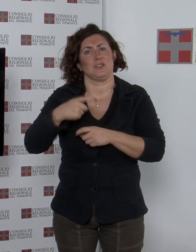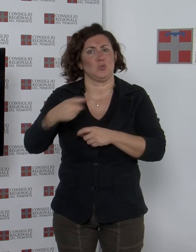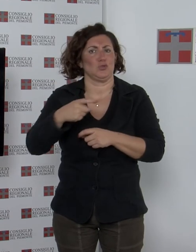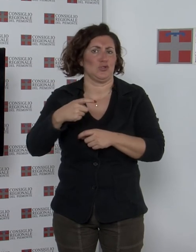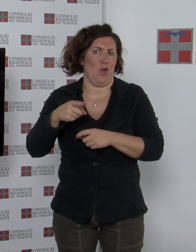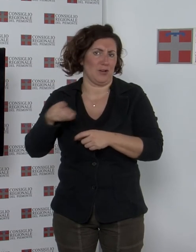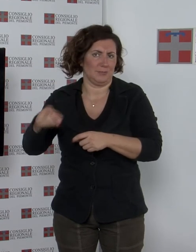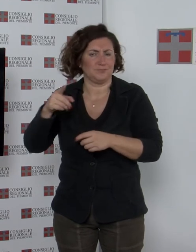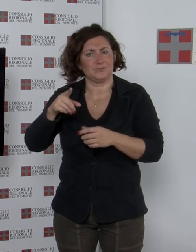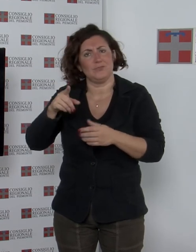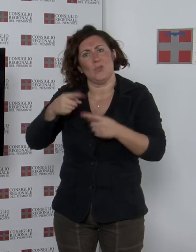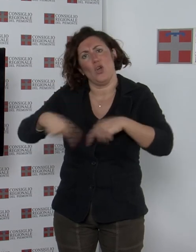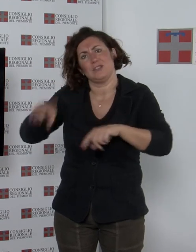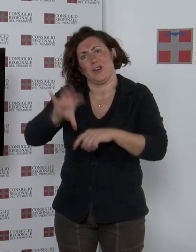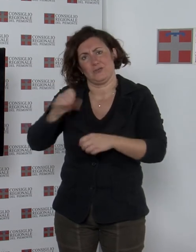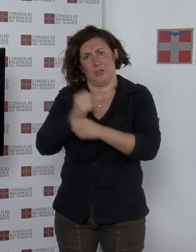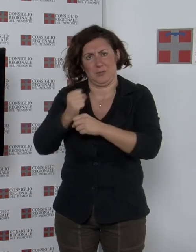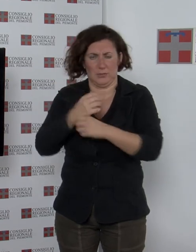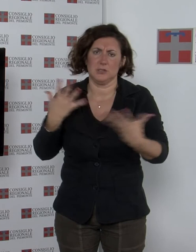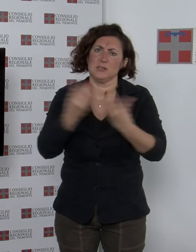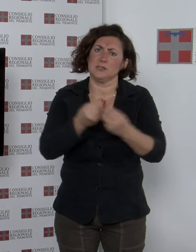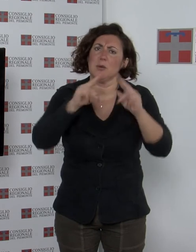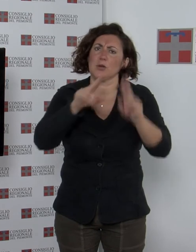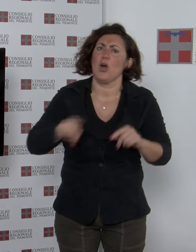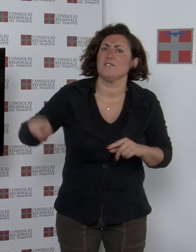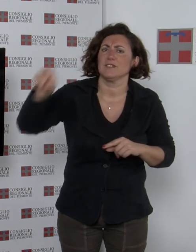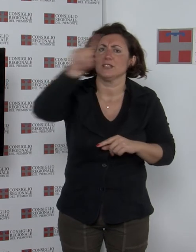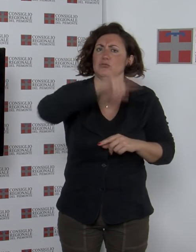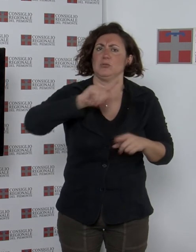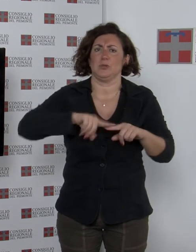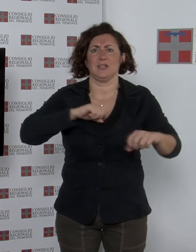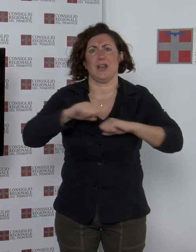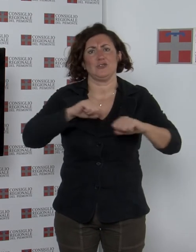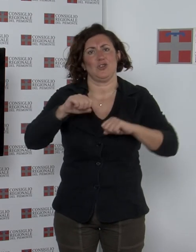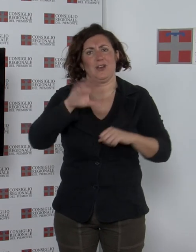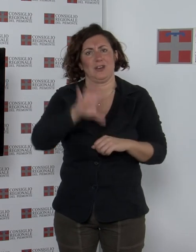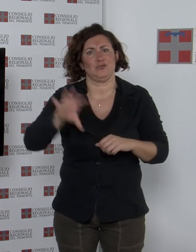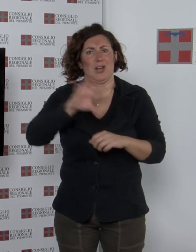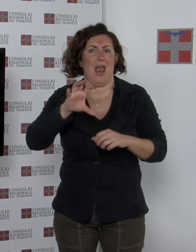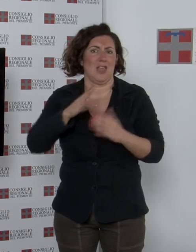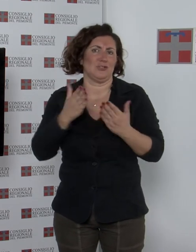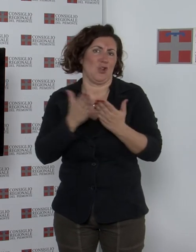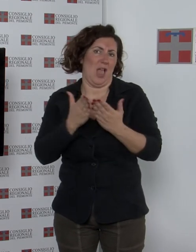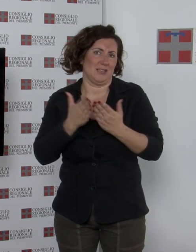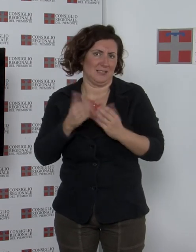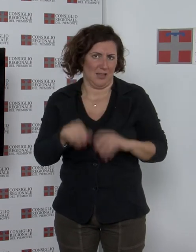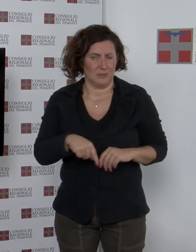con le province piemontesi e la direzione generale dell'ufficio scolastico regionale le tracce dei temi i suggerimenti bibliografici e il modulo